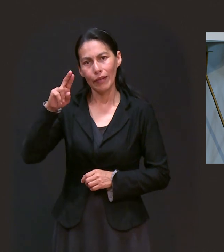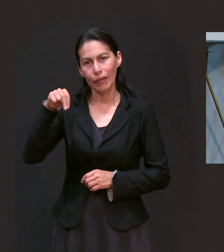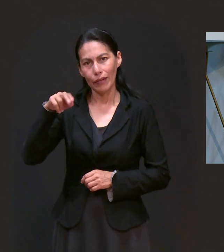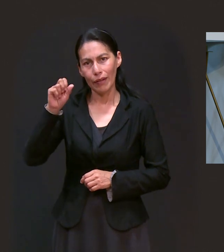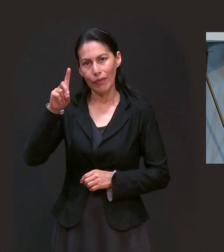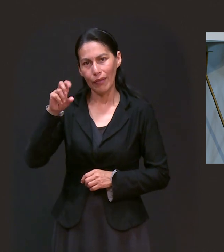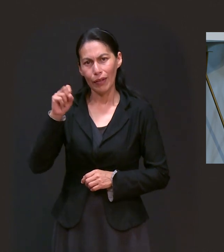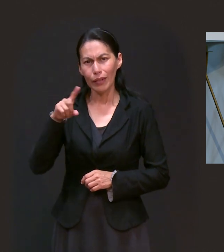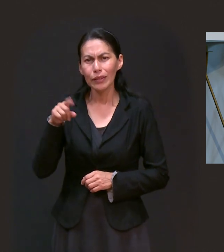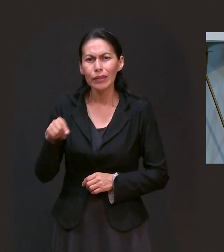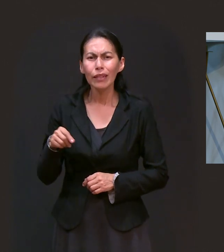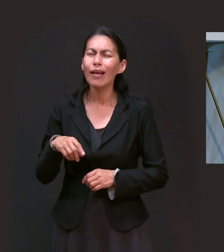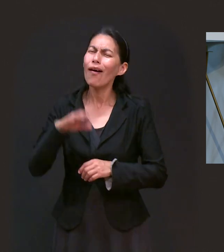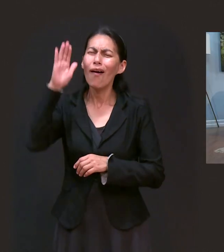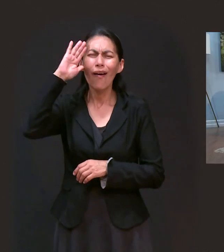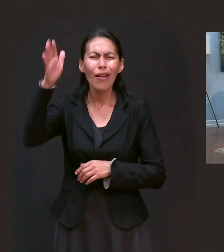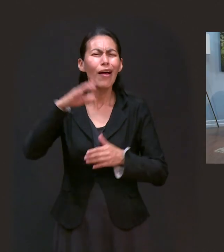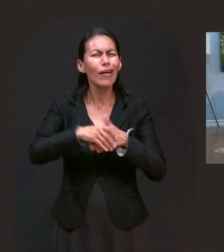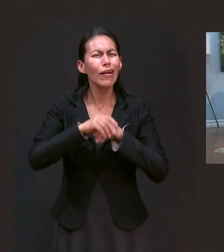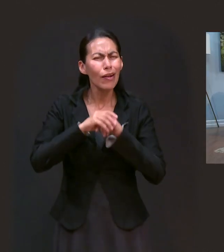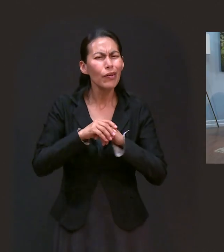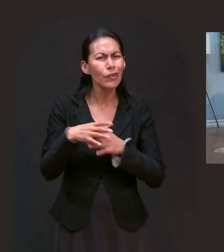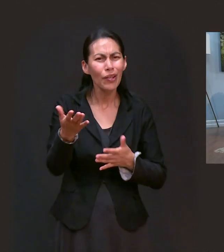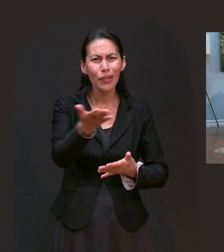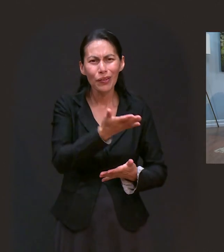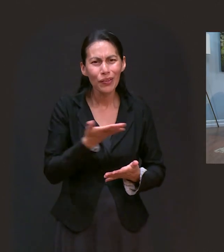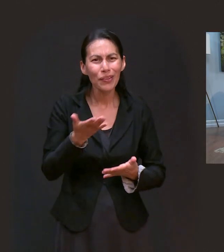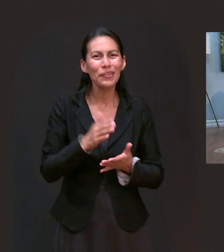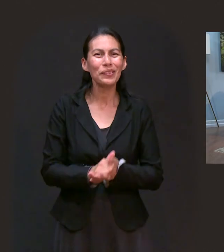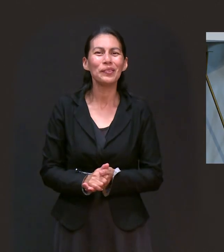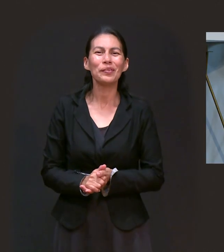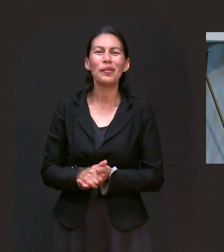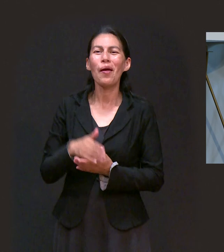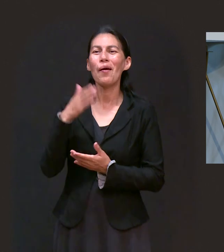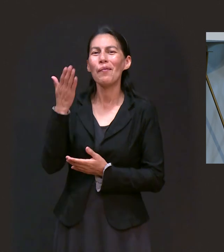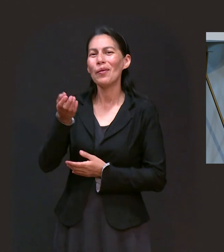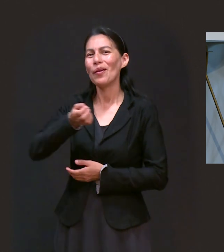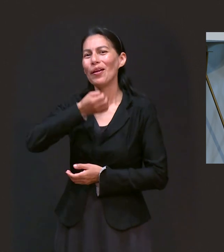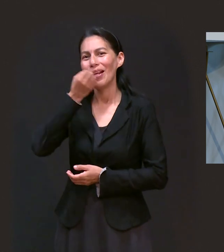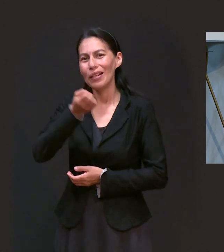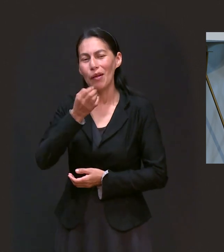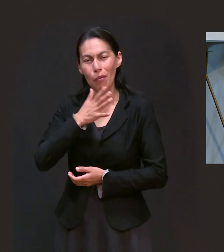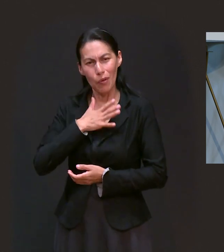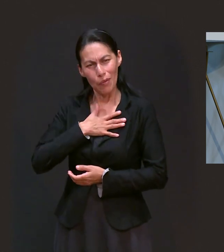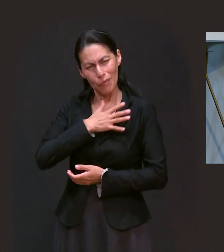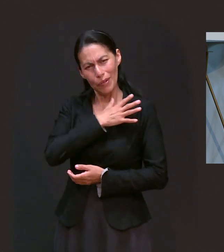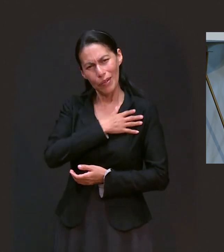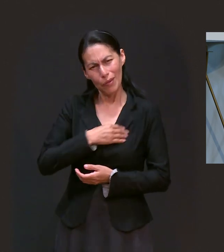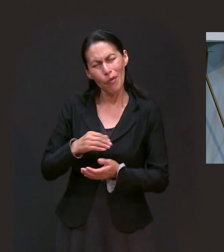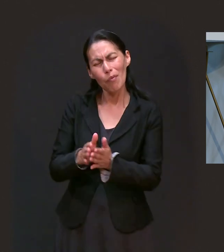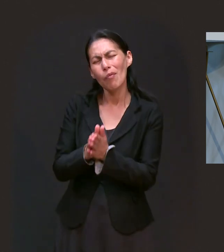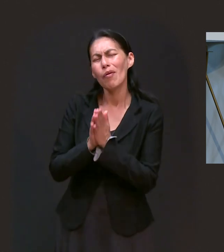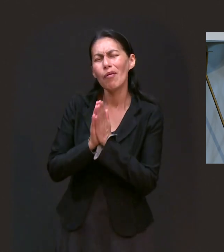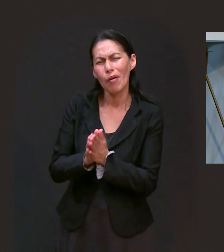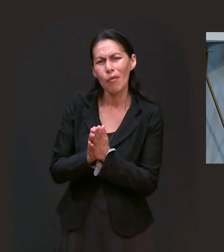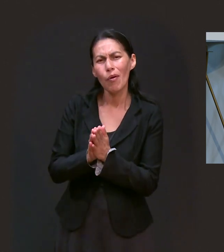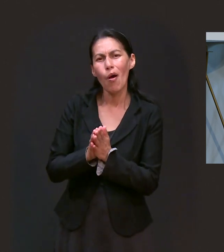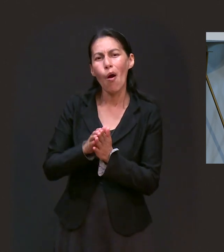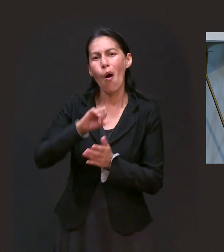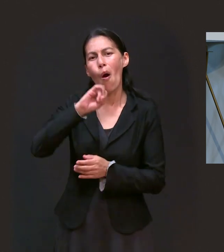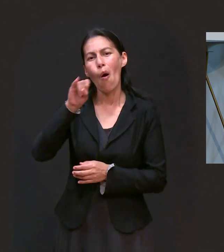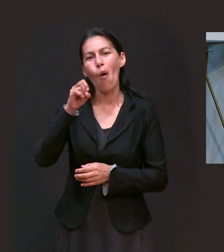hola buenas noches saludos a todos sigo pidiendo oración por mi hijo julio césar vera hernández